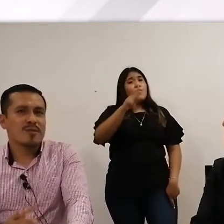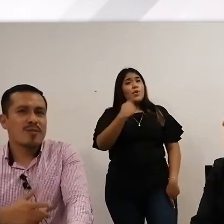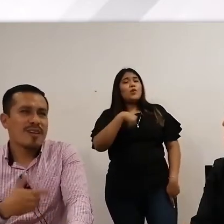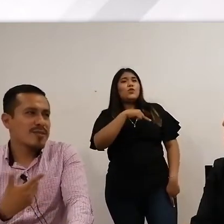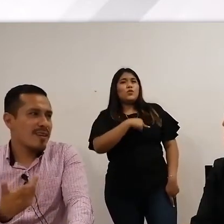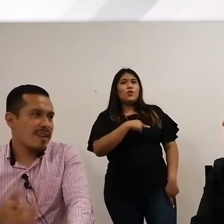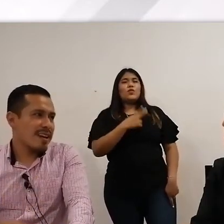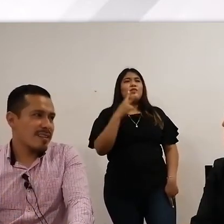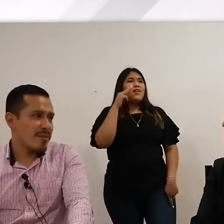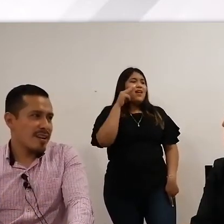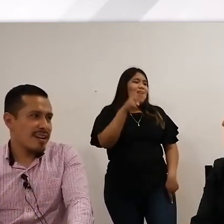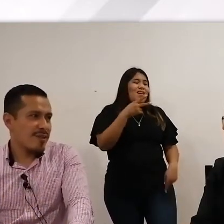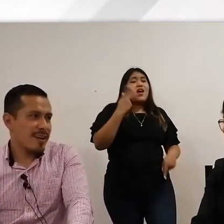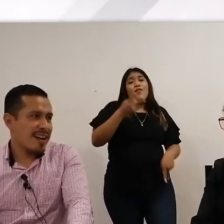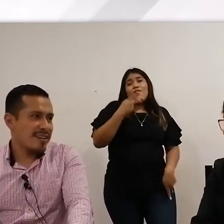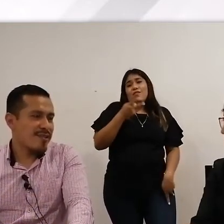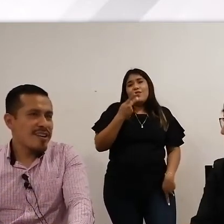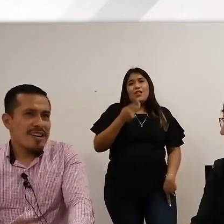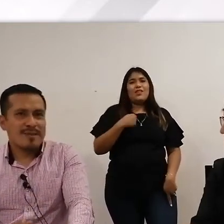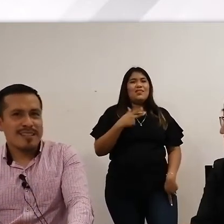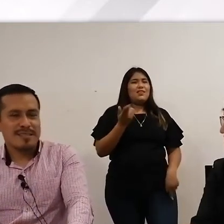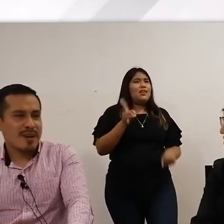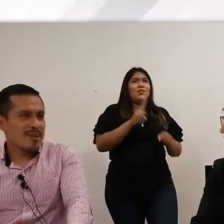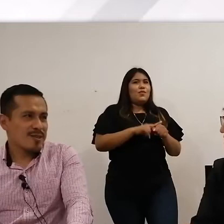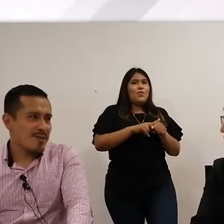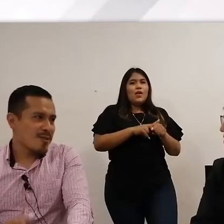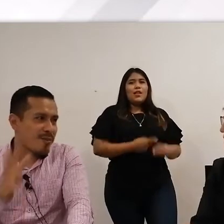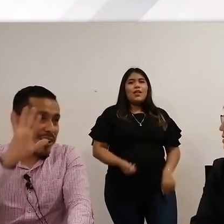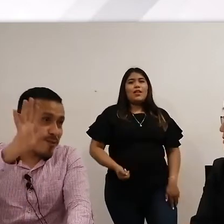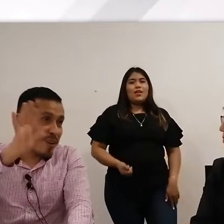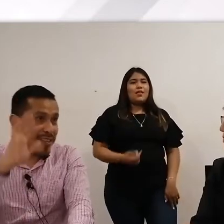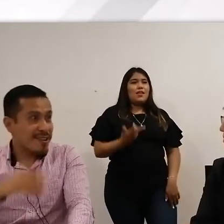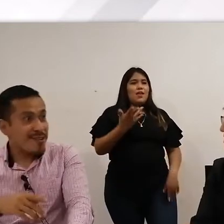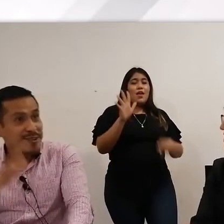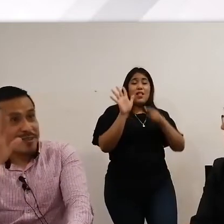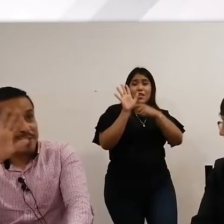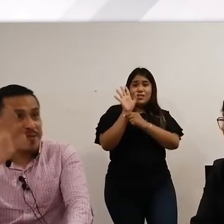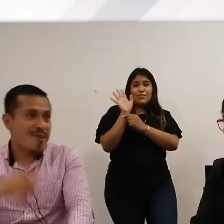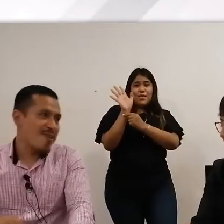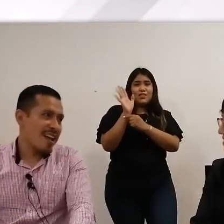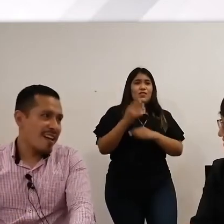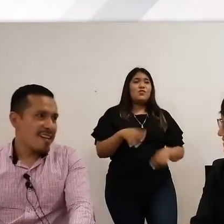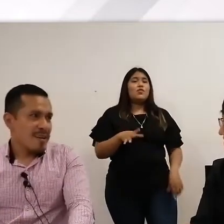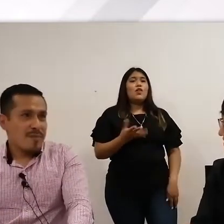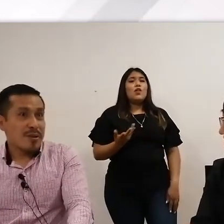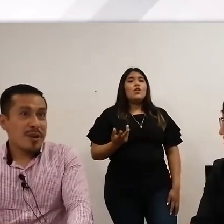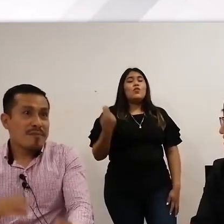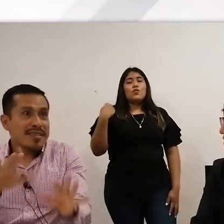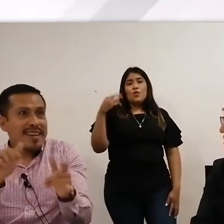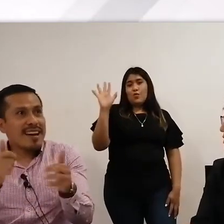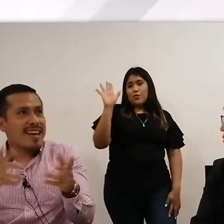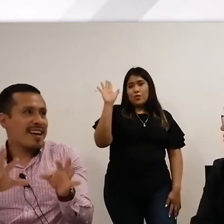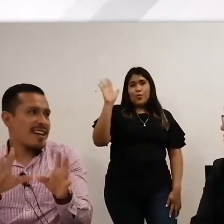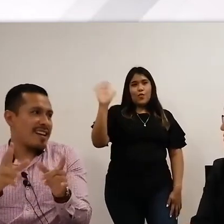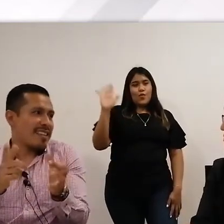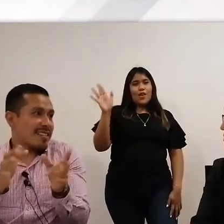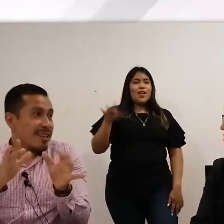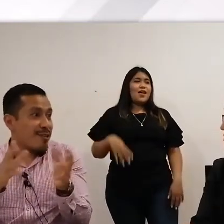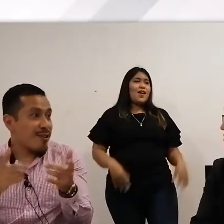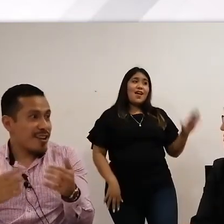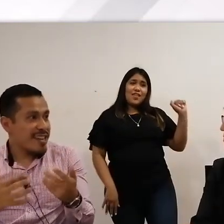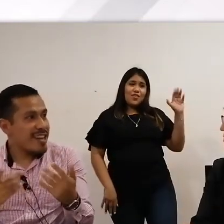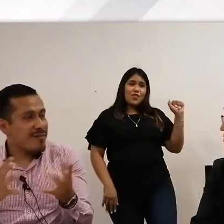completamente acostumbrados a hablar de manera oral, ¿no? Nuestras manos solo son para un adiós, un hola, pero ya empezar a